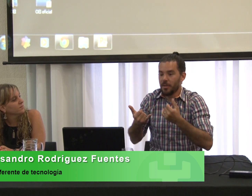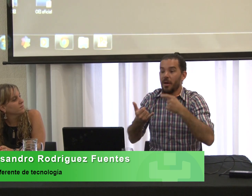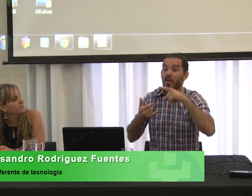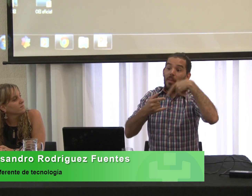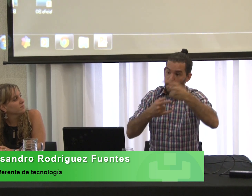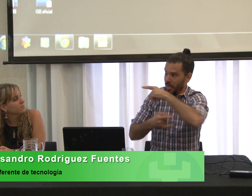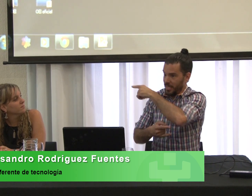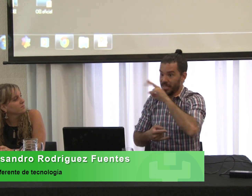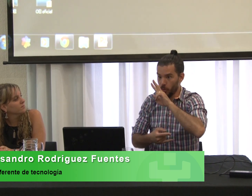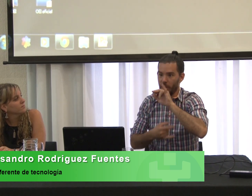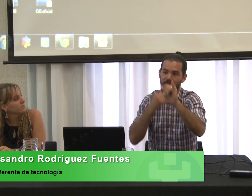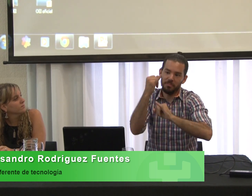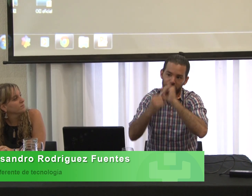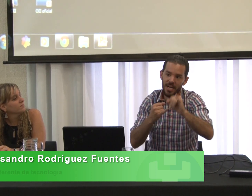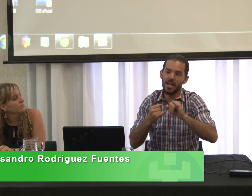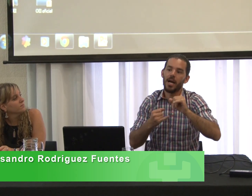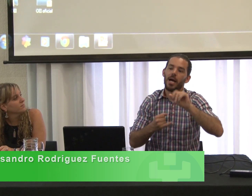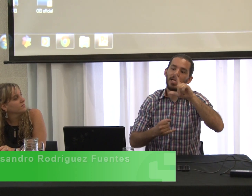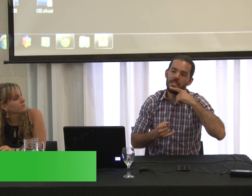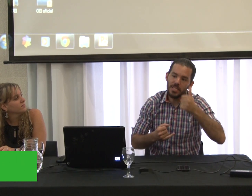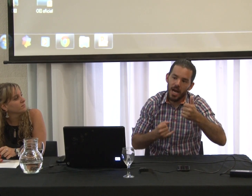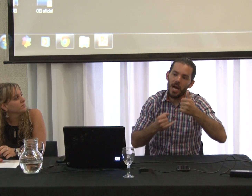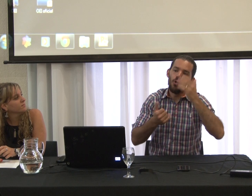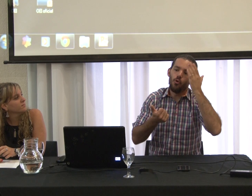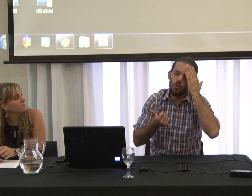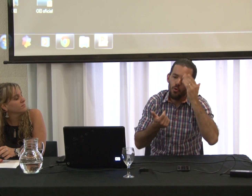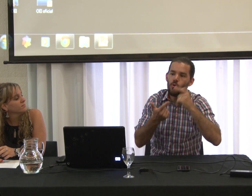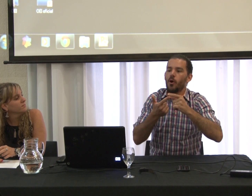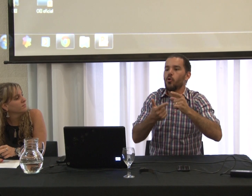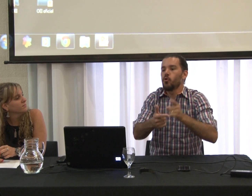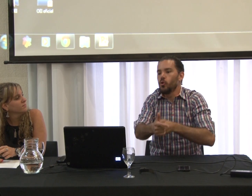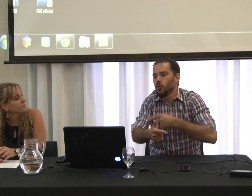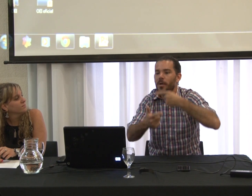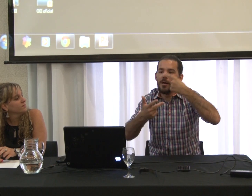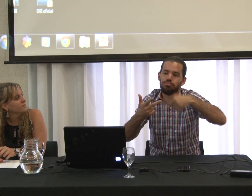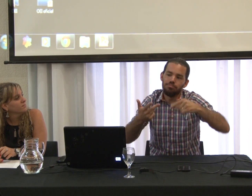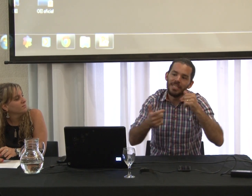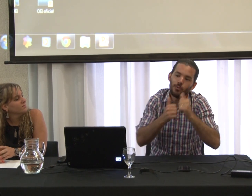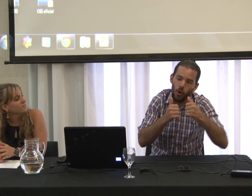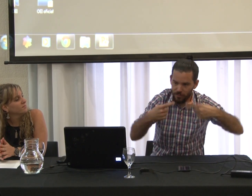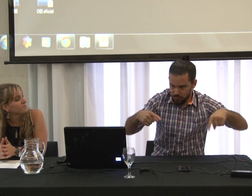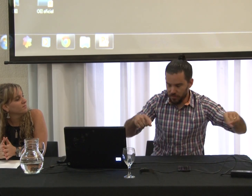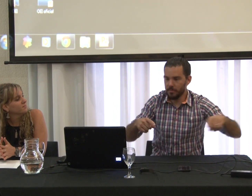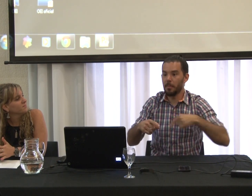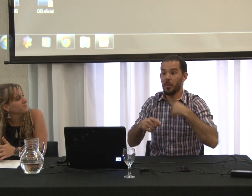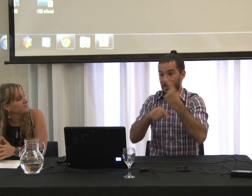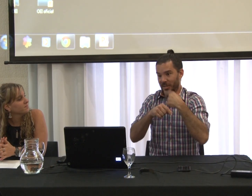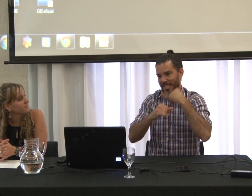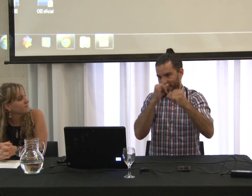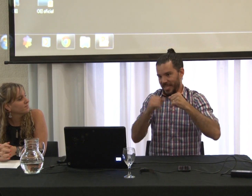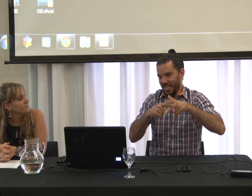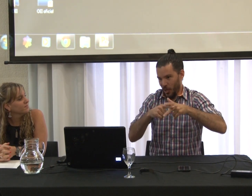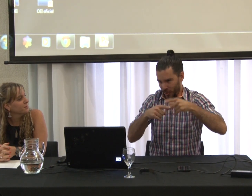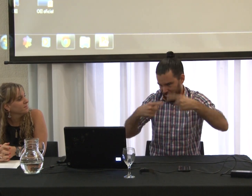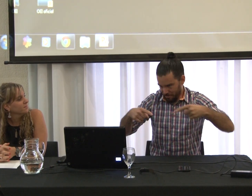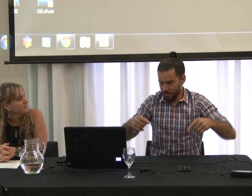con la tecnología. Y después Natu va a explicar acerca de la lengua de señas, la cultura, las costumbres y la historia. Primero voy a explicar yo